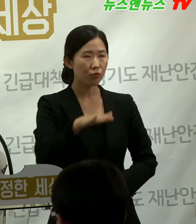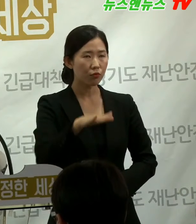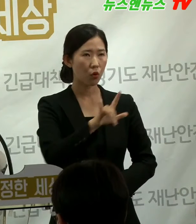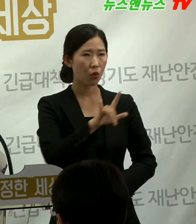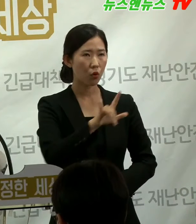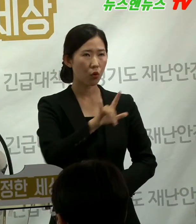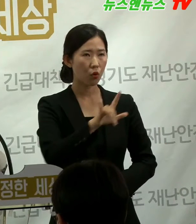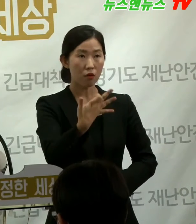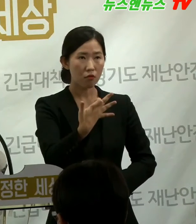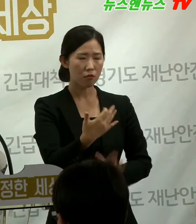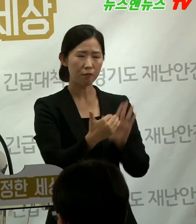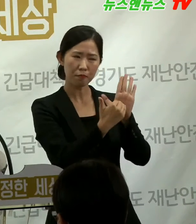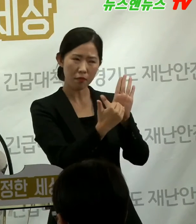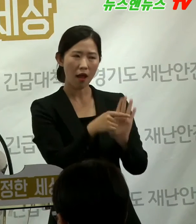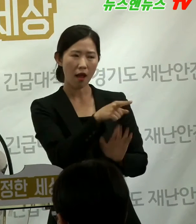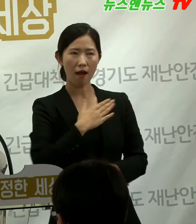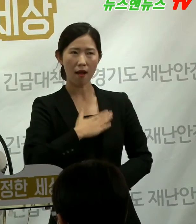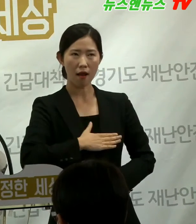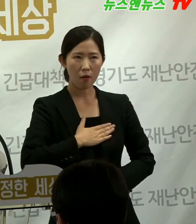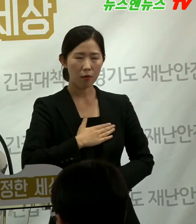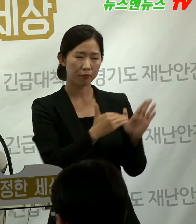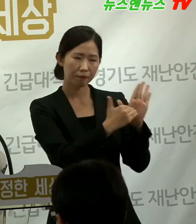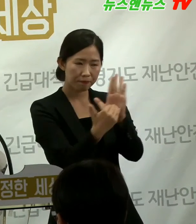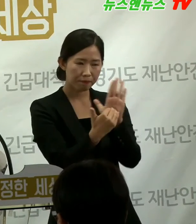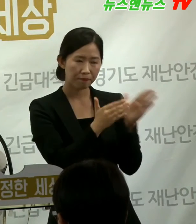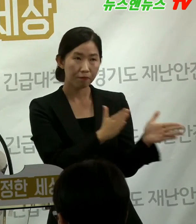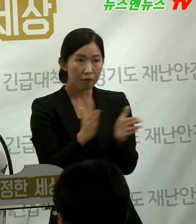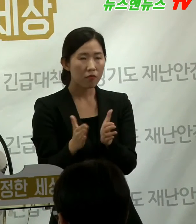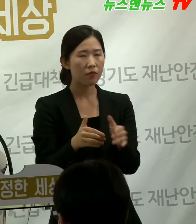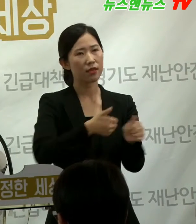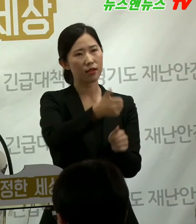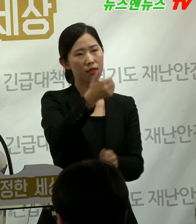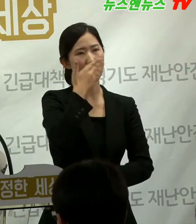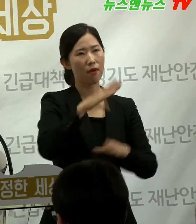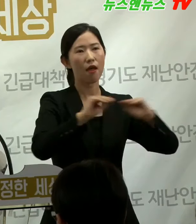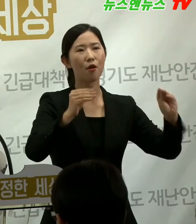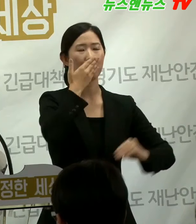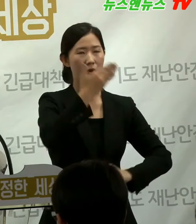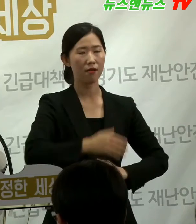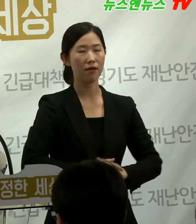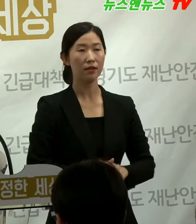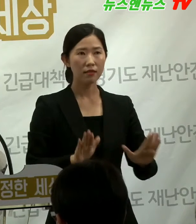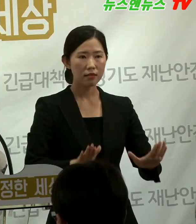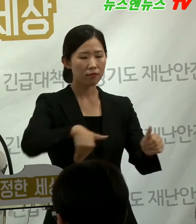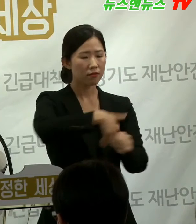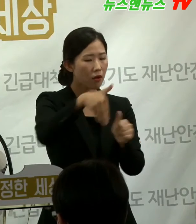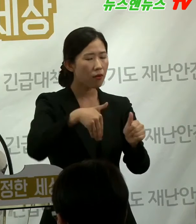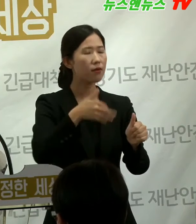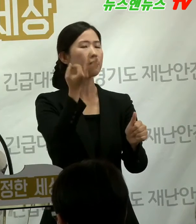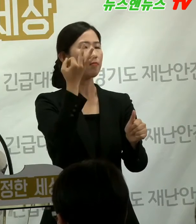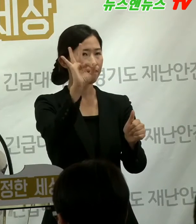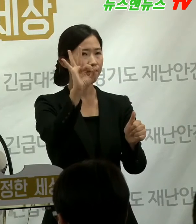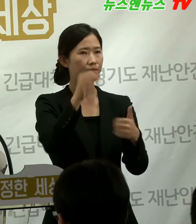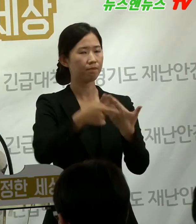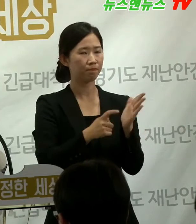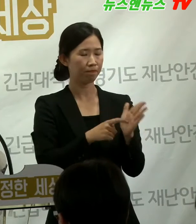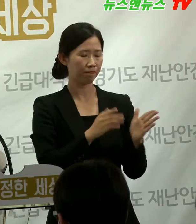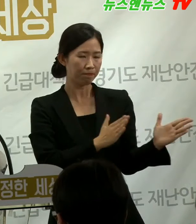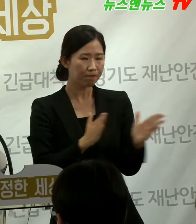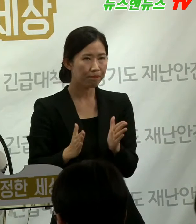있습니다. 현실을 냉정하게 인정하고 마음의 준비를 단단히 해서 과도한